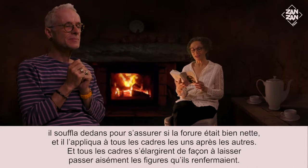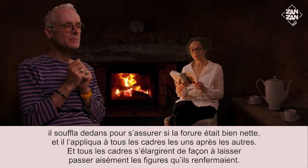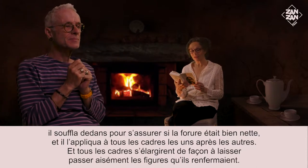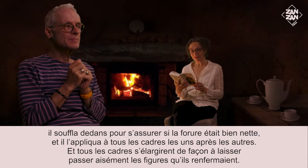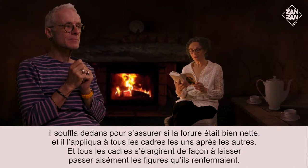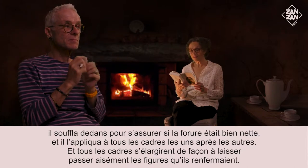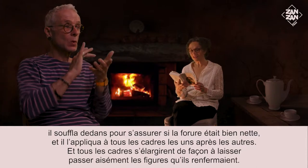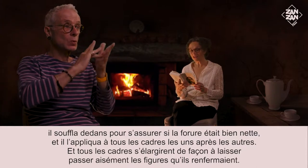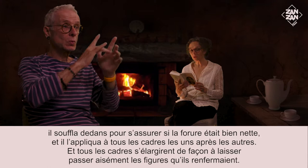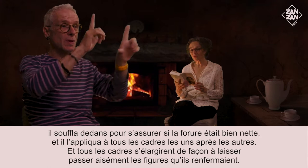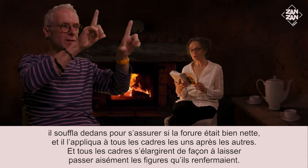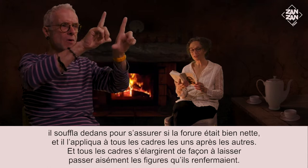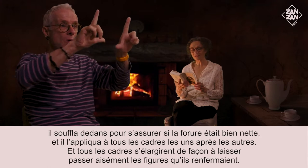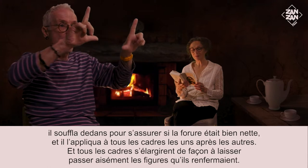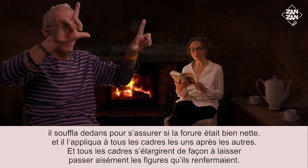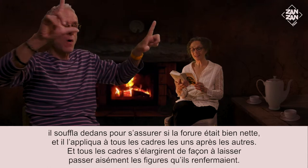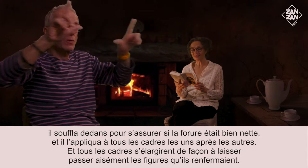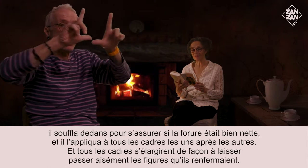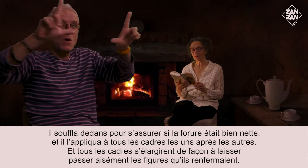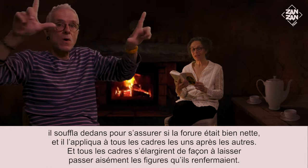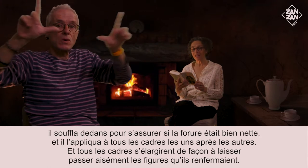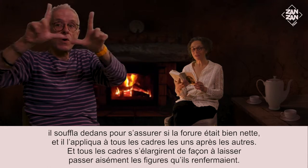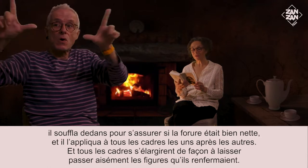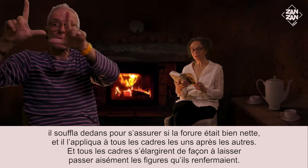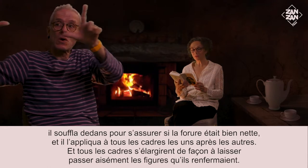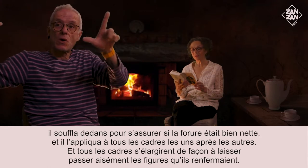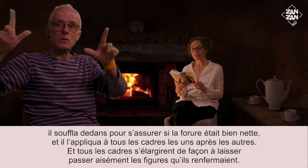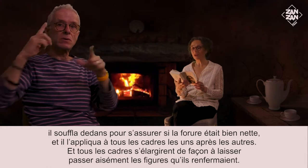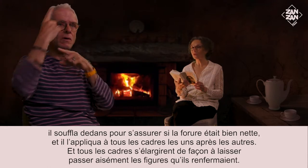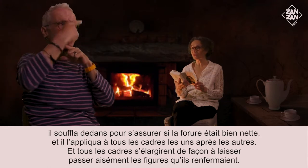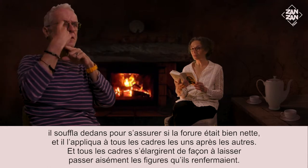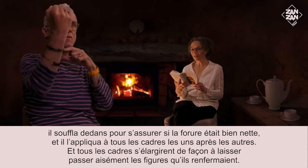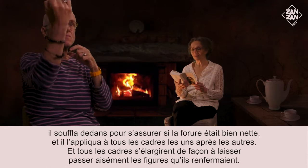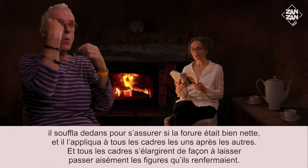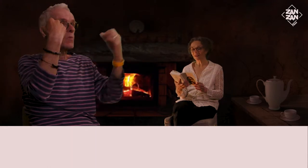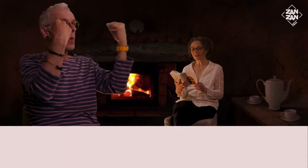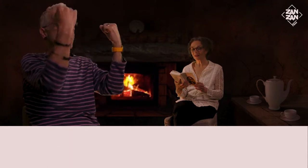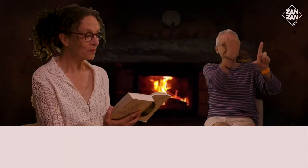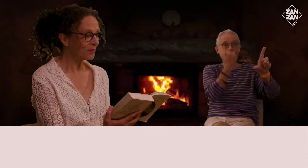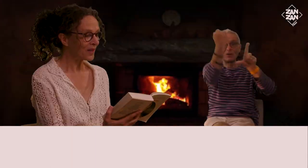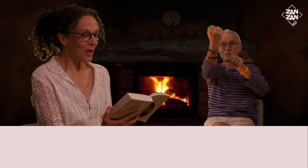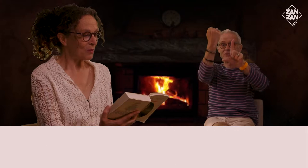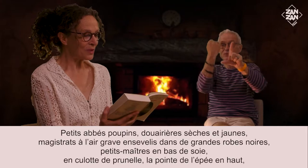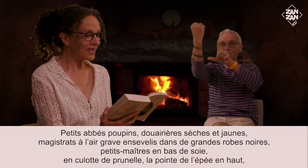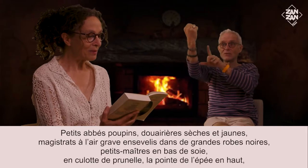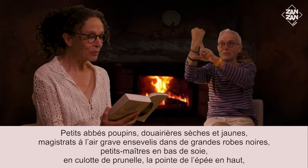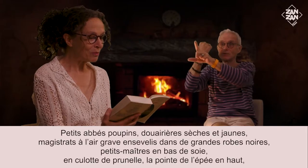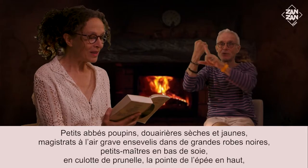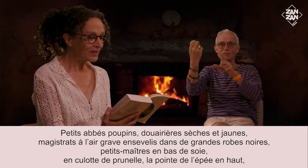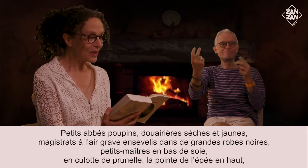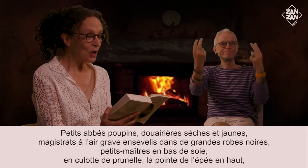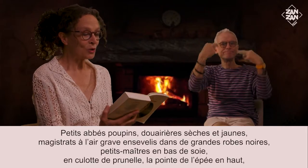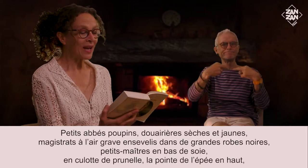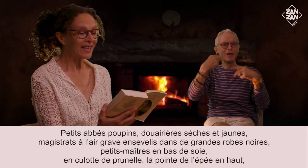Et tous les cadres s'élargirent de façon à laisser passer aisément les figures qu'il renfermait. Petits abés